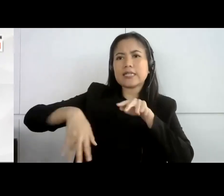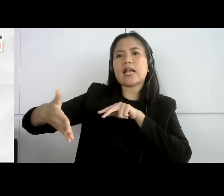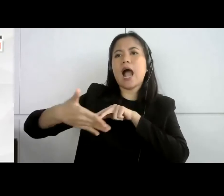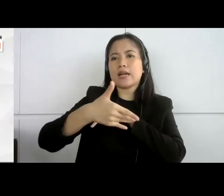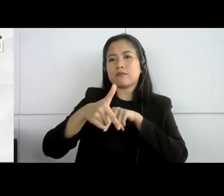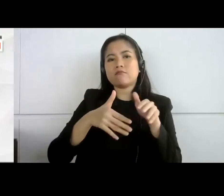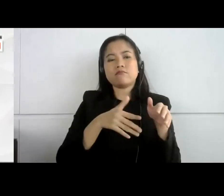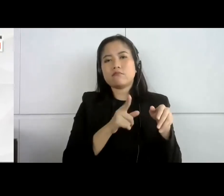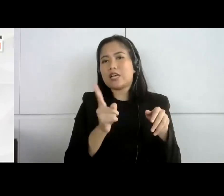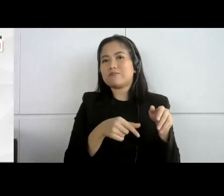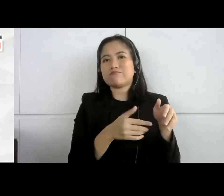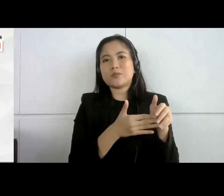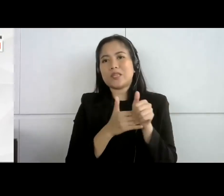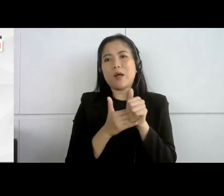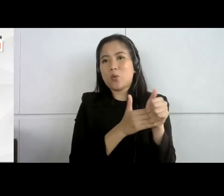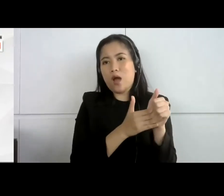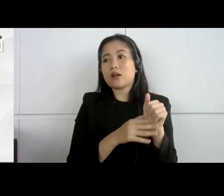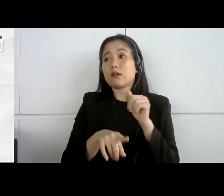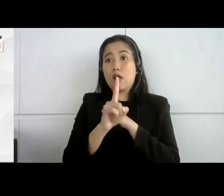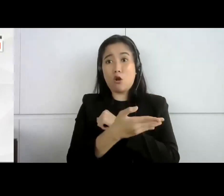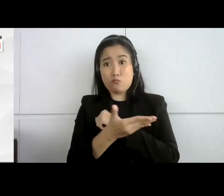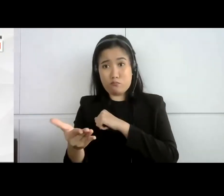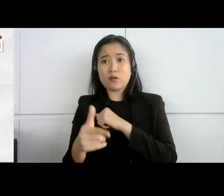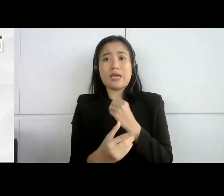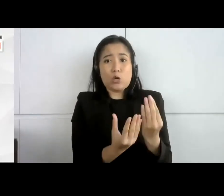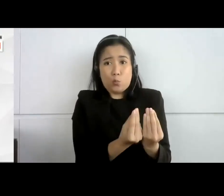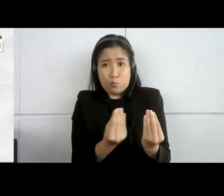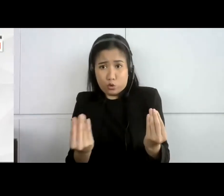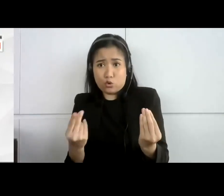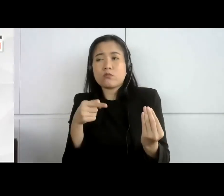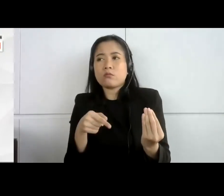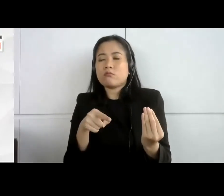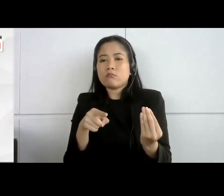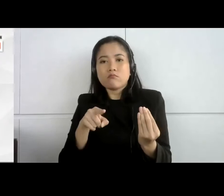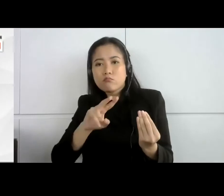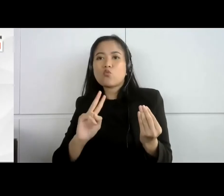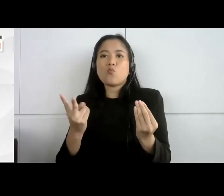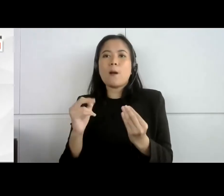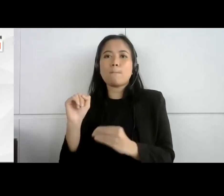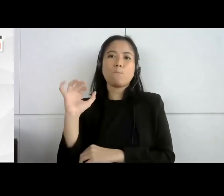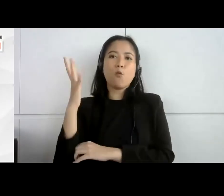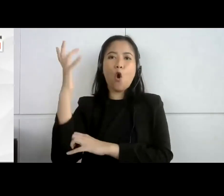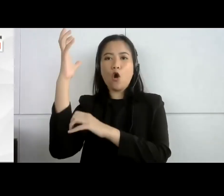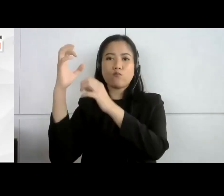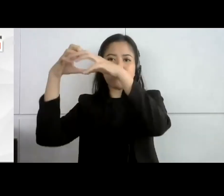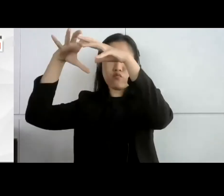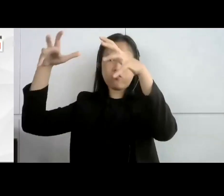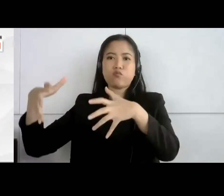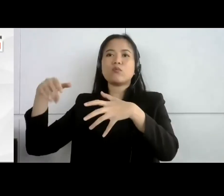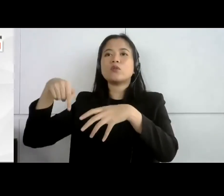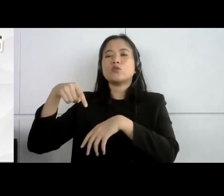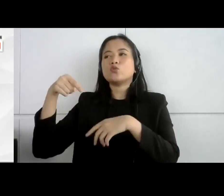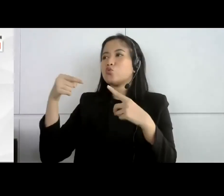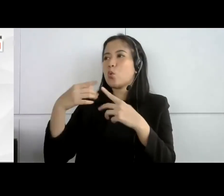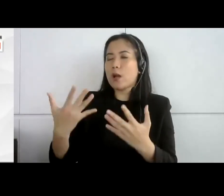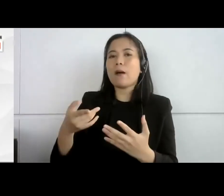berada di padang rumput, jadilah engkau sebagai pohon beringin, sebagai tempat bernaung anak